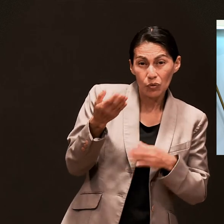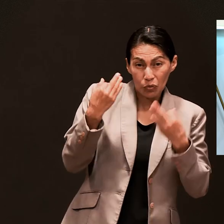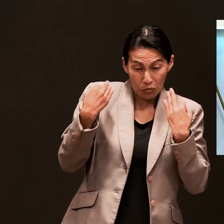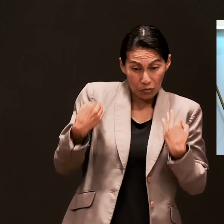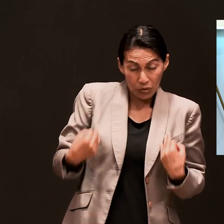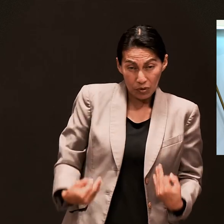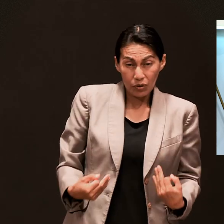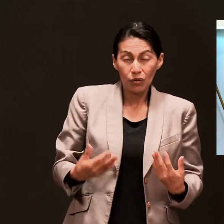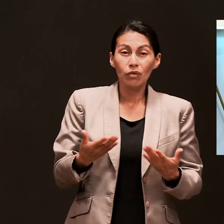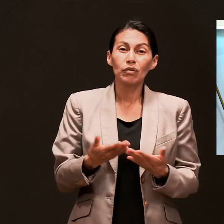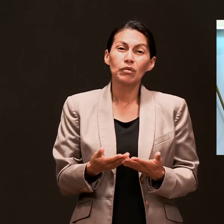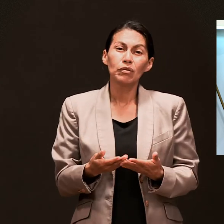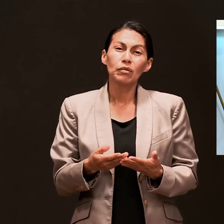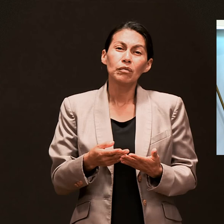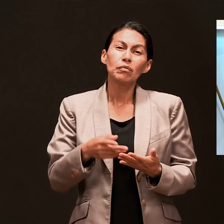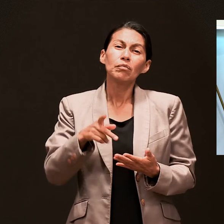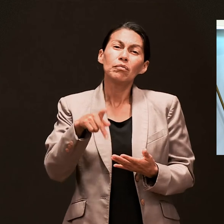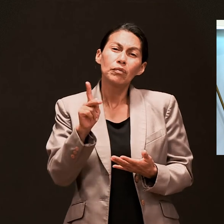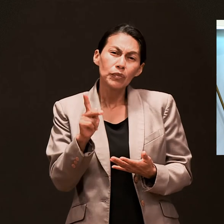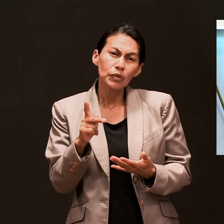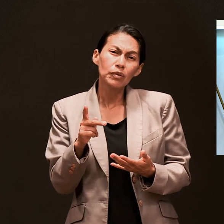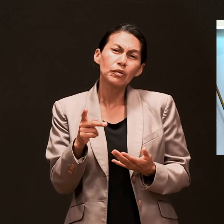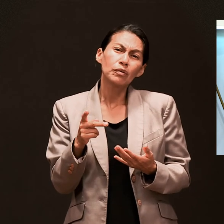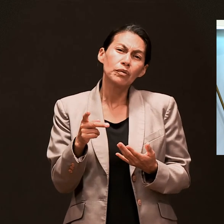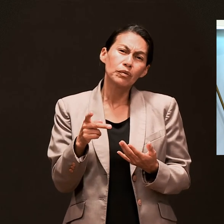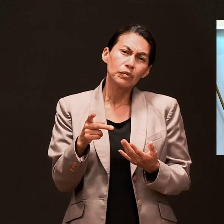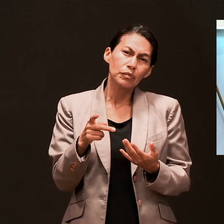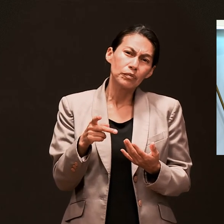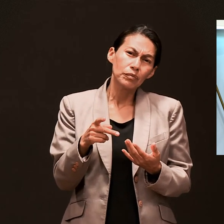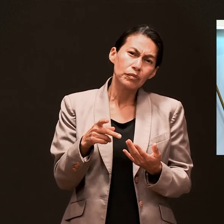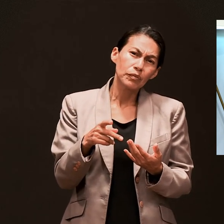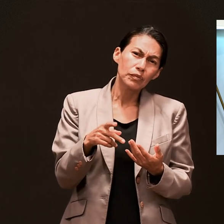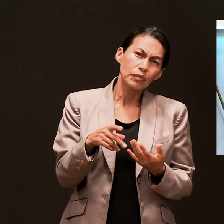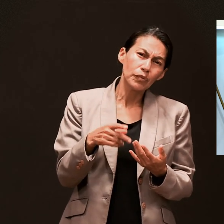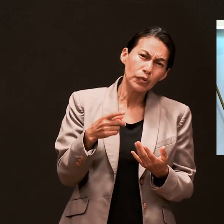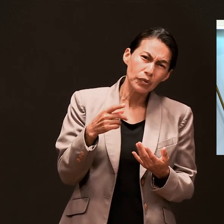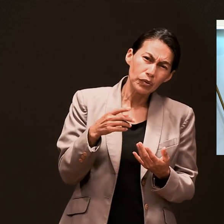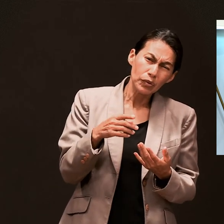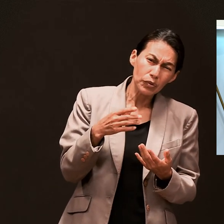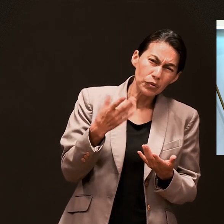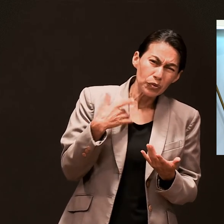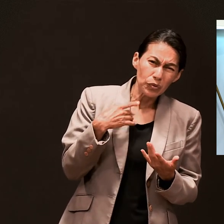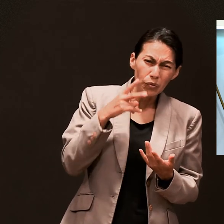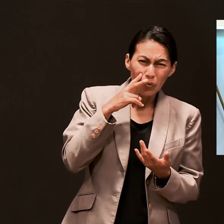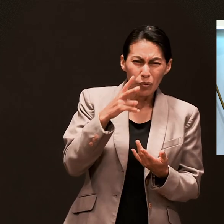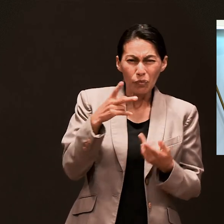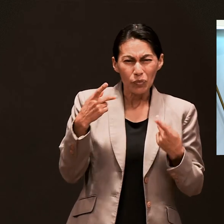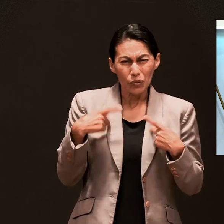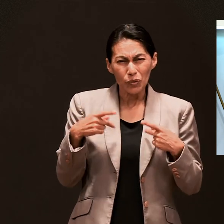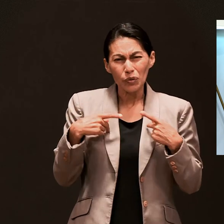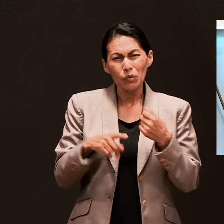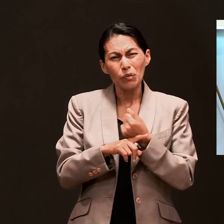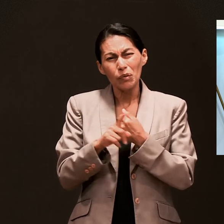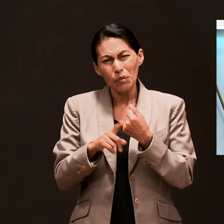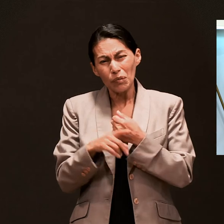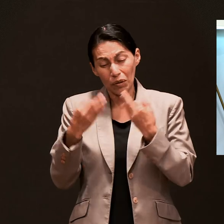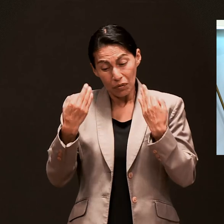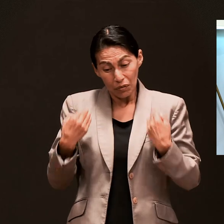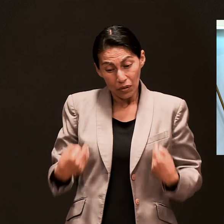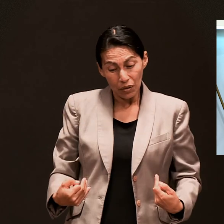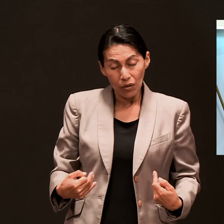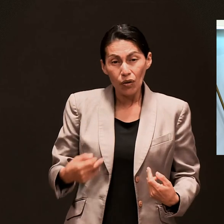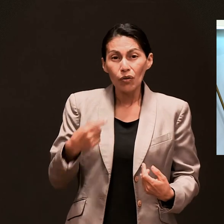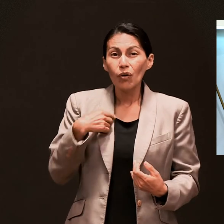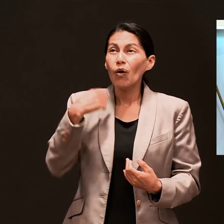por asuntos físicos y es importante pedir pero cuando hay asuntos físicos yo acostumbro a pedir